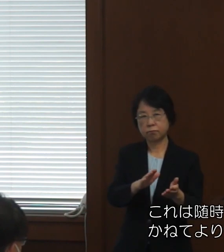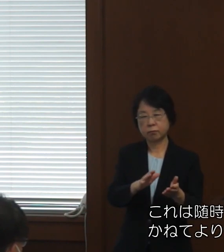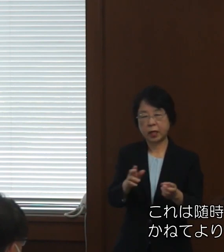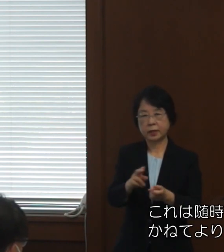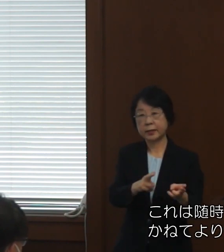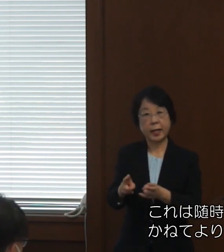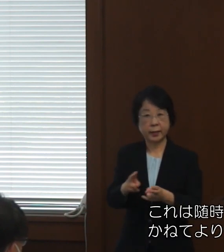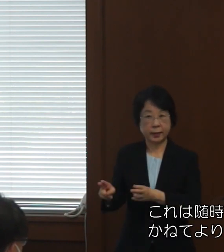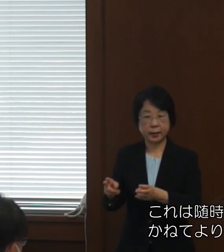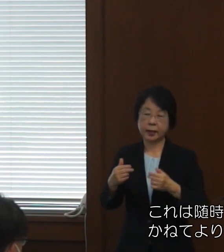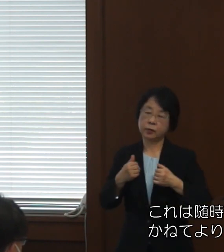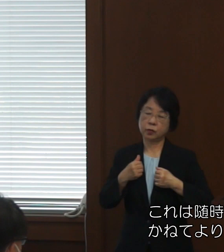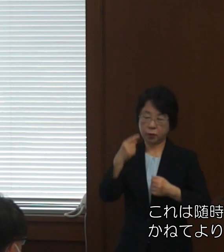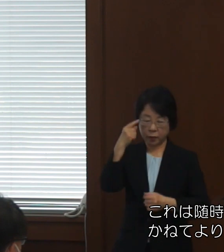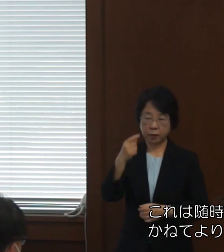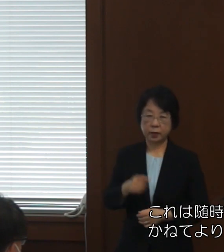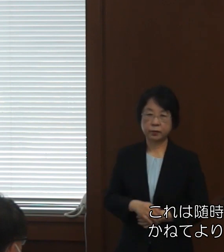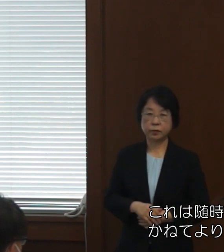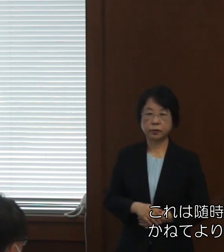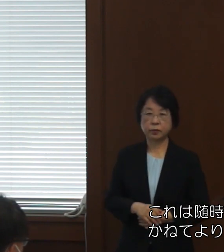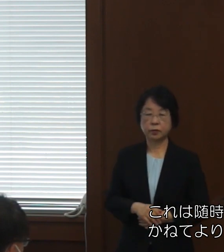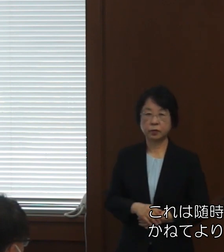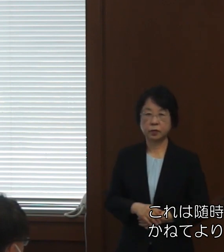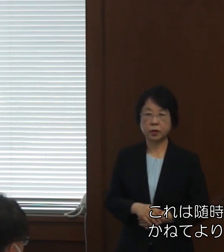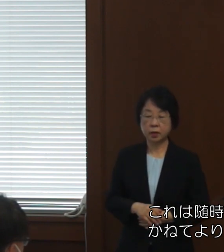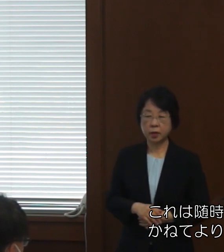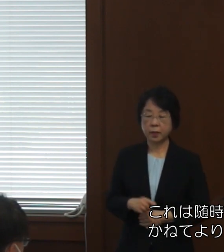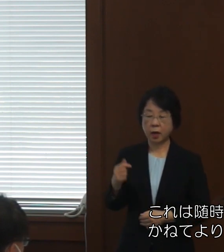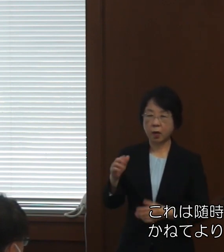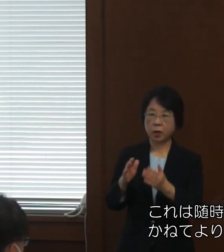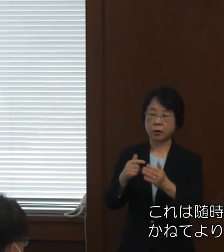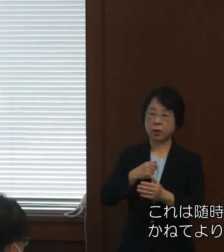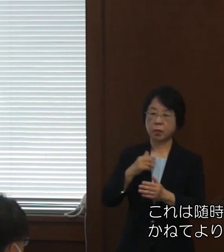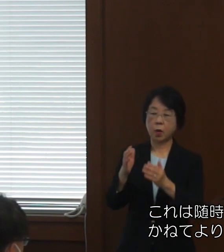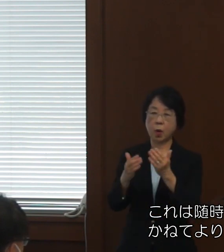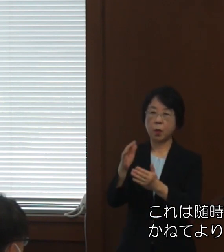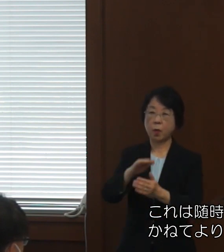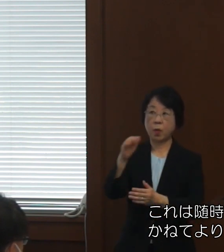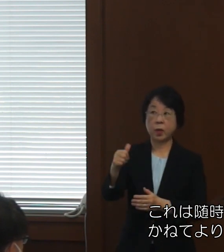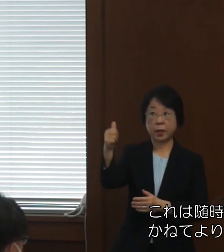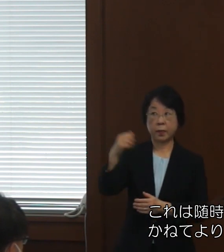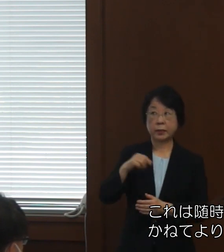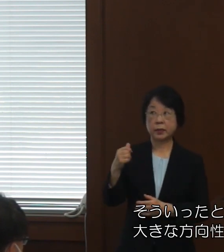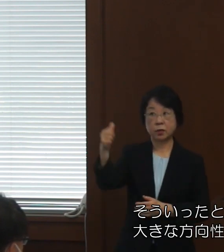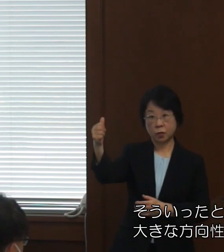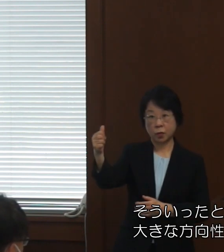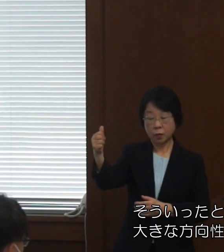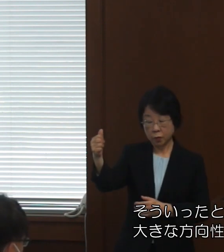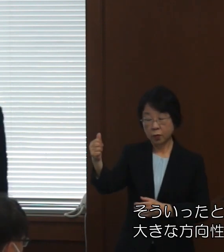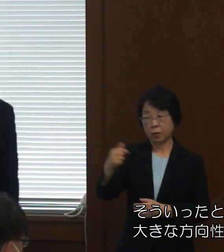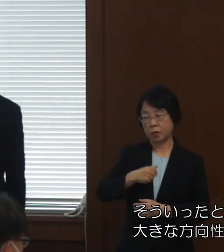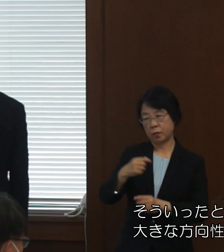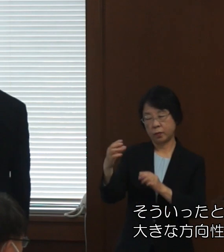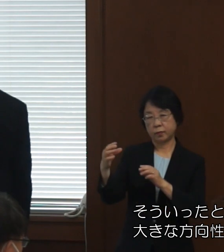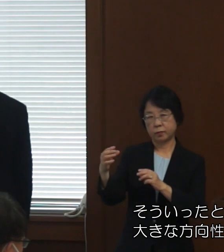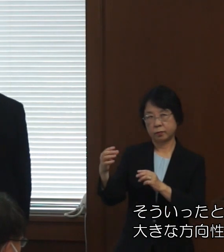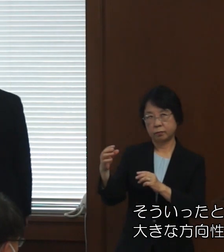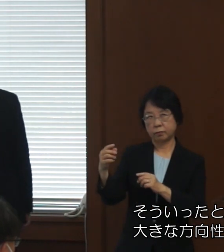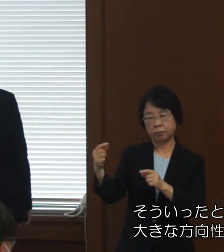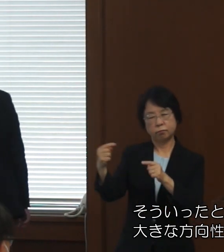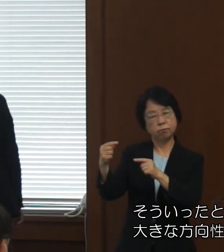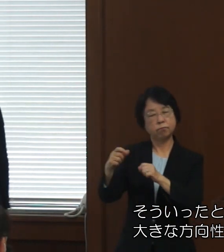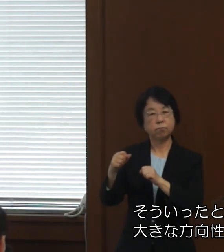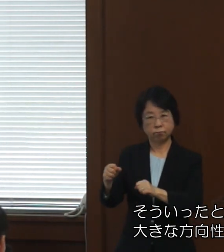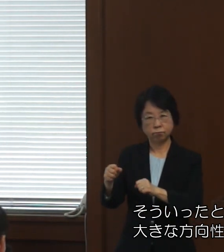これ随時森山委員長とはまあ彼による執行でありますのでそういったところという